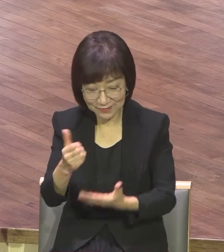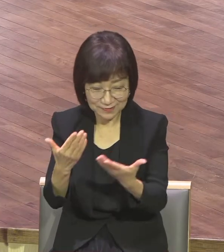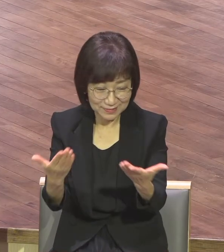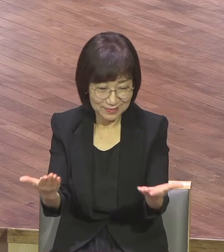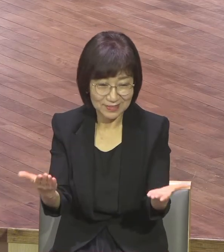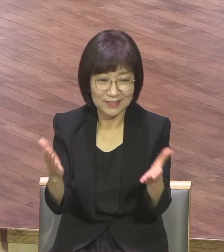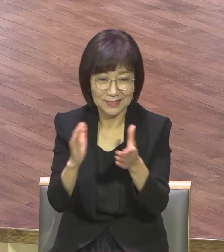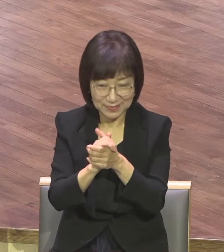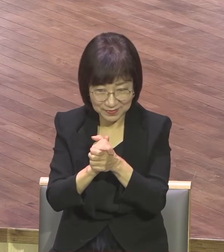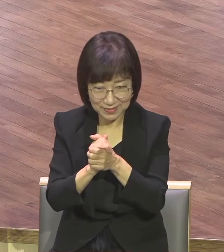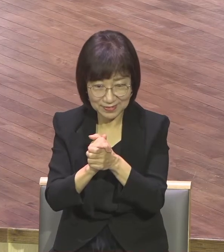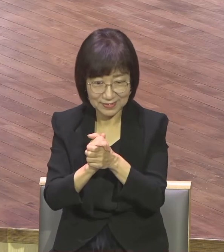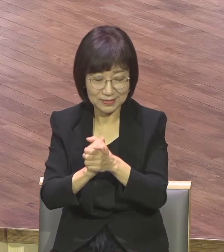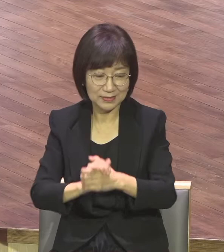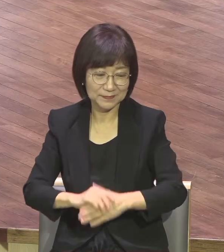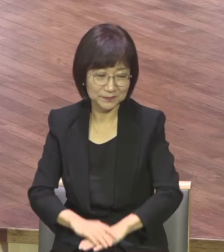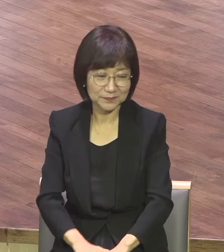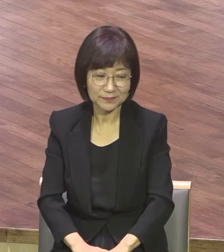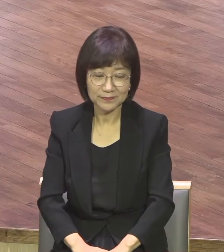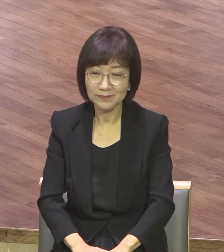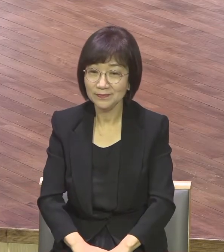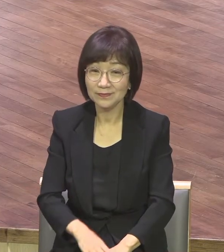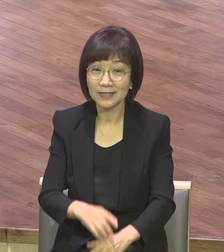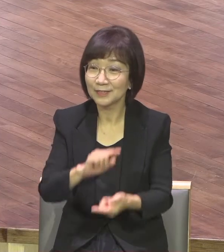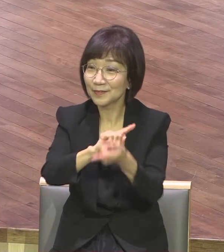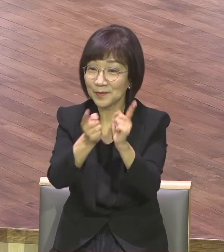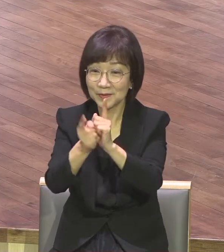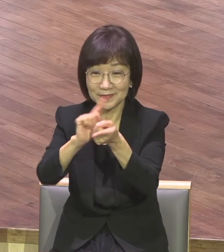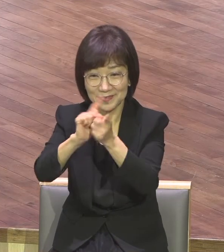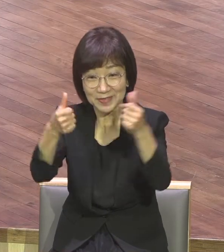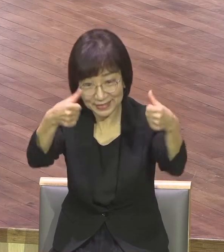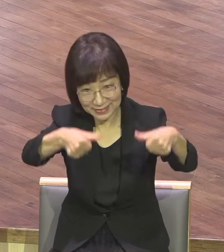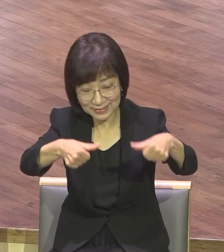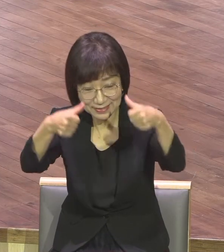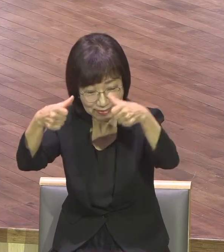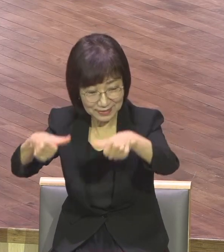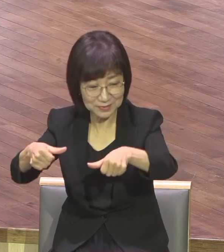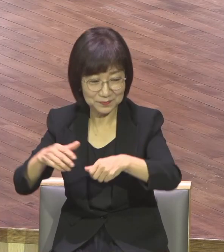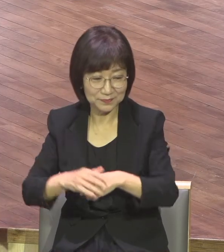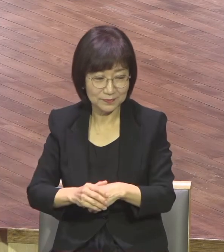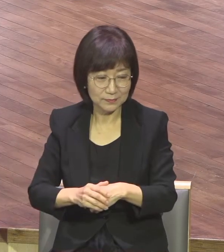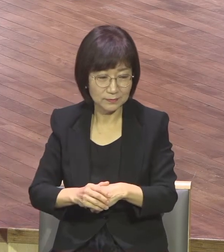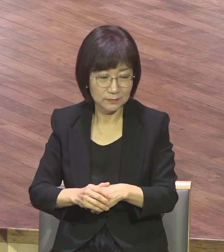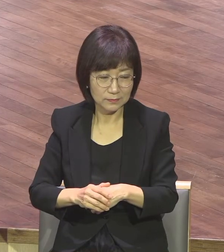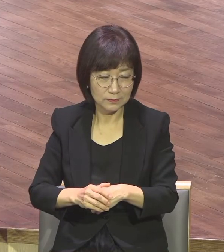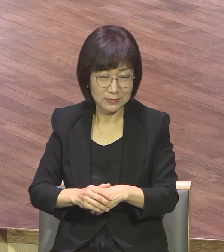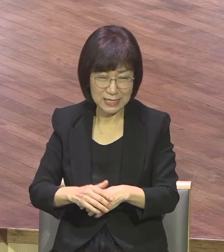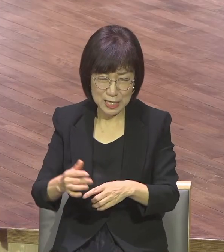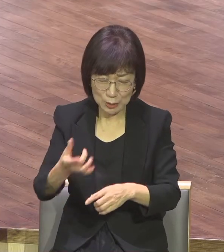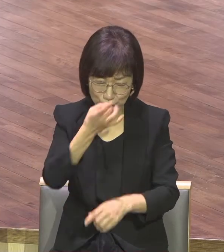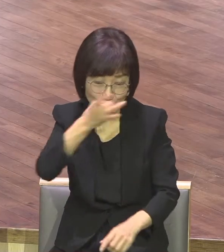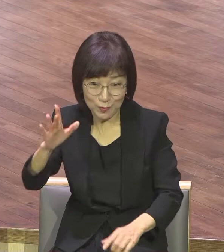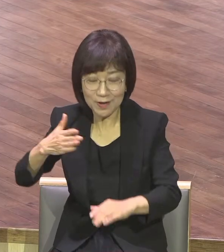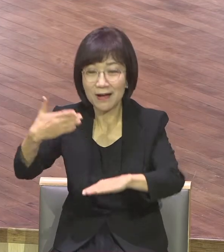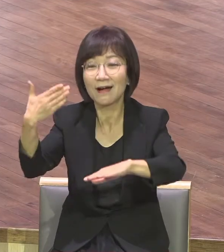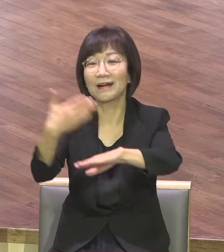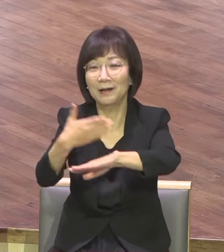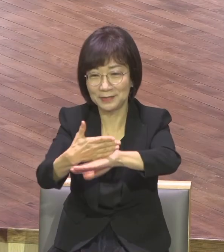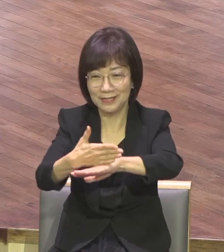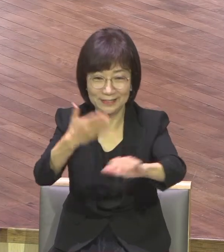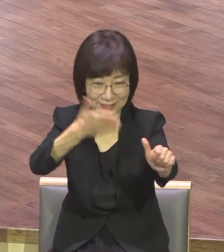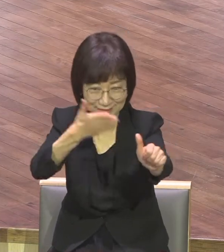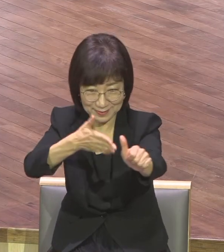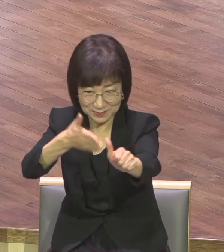아들이십니다. 아멘. 우리 해외 신도들 같이 서로 다 인사합시다. 무조건 감사 체질 됩시다.